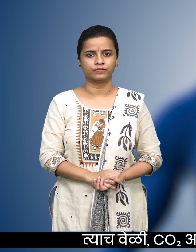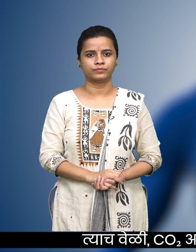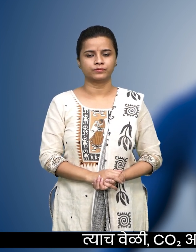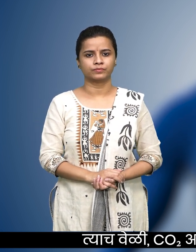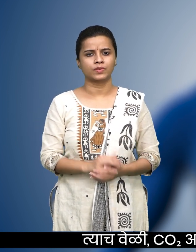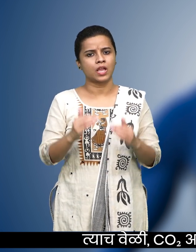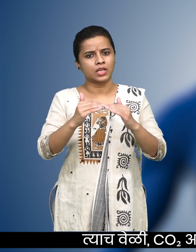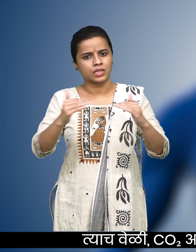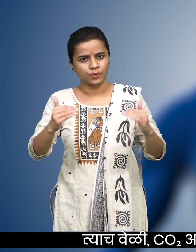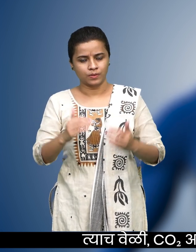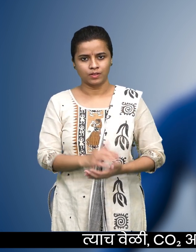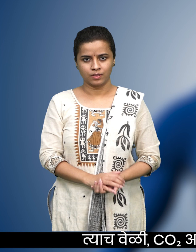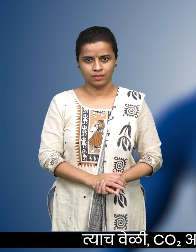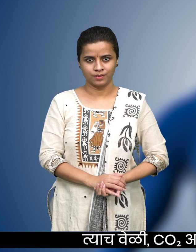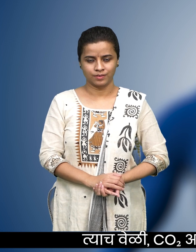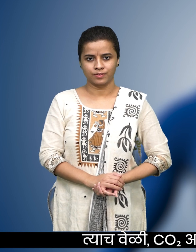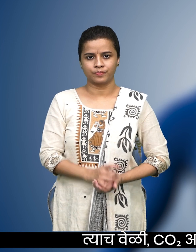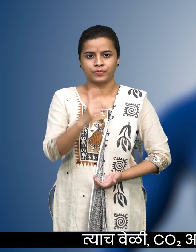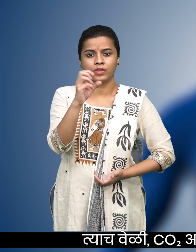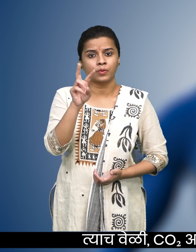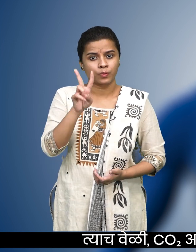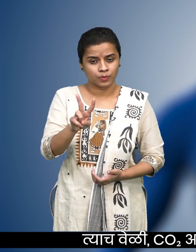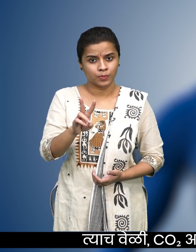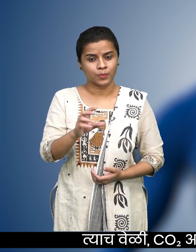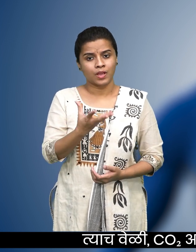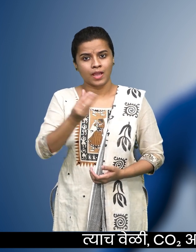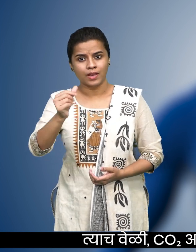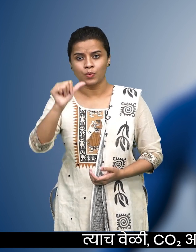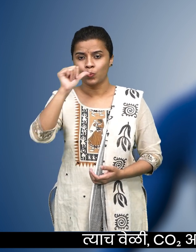त्याचवेळी CO2 आणि पाण्याची वाफ रक्तातून अल्व्होलीमध्ये जातात.